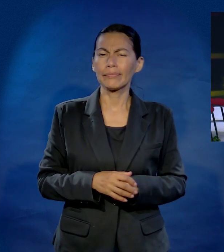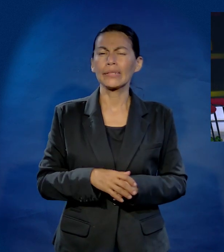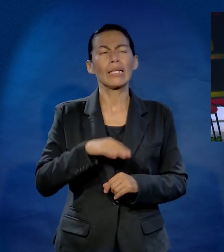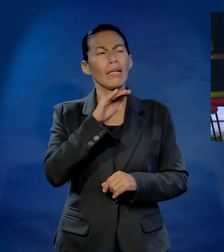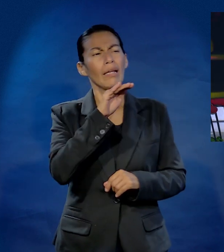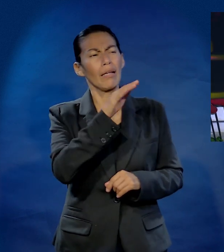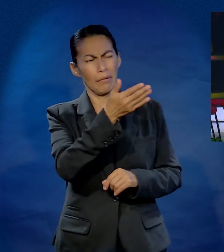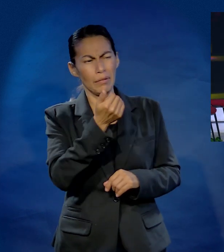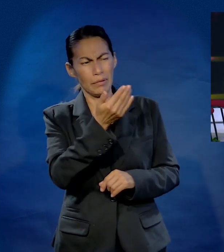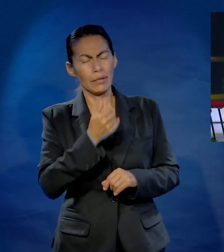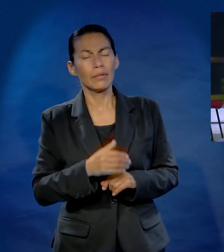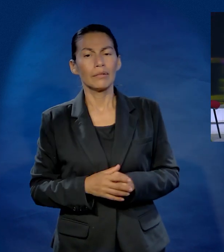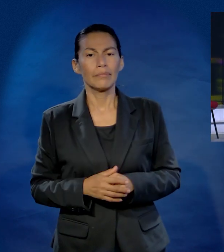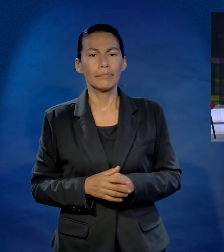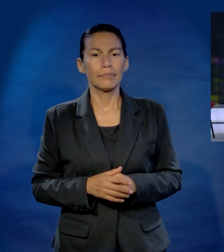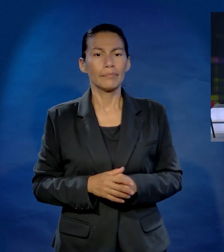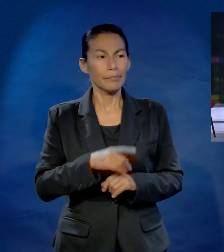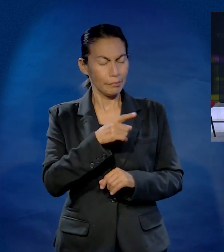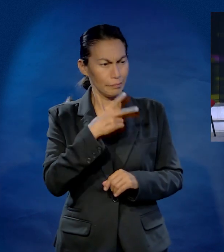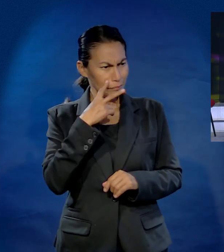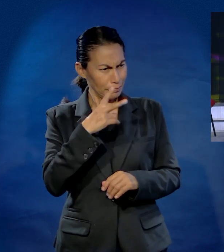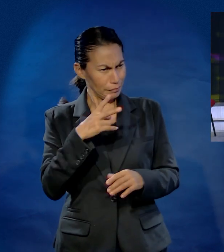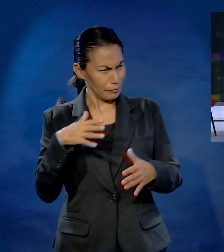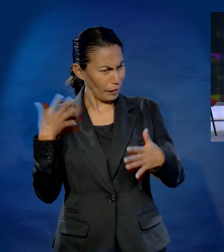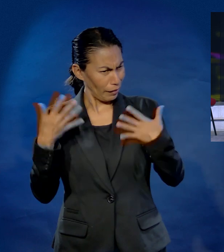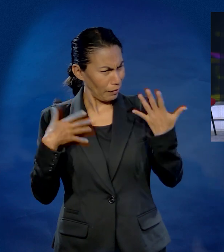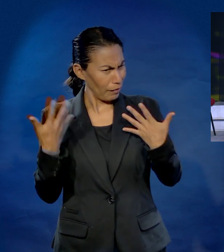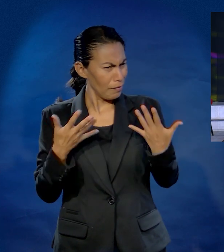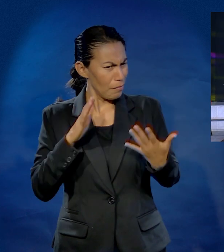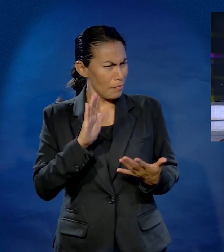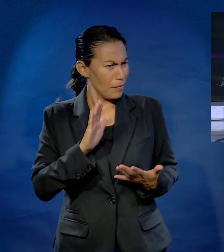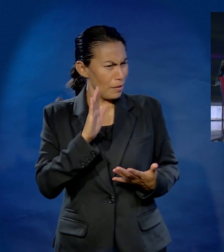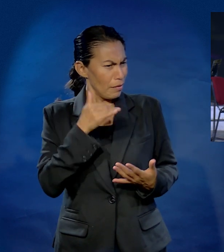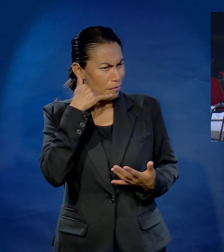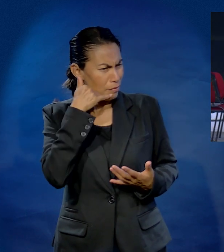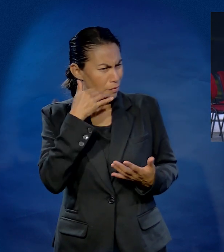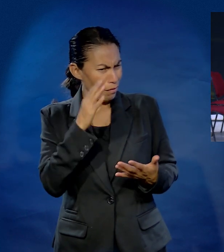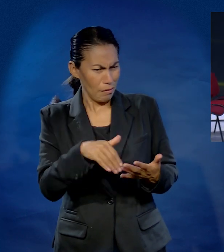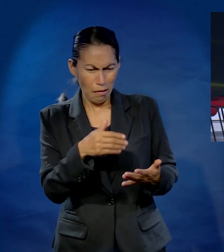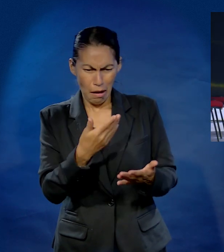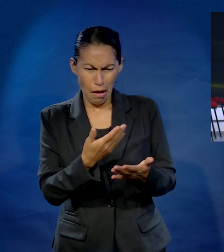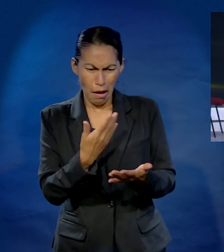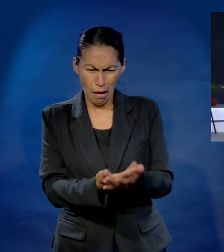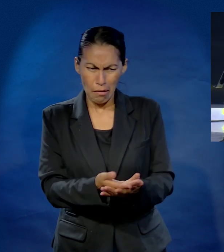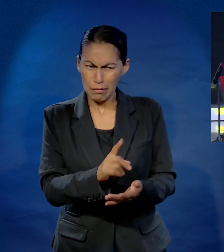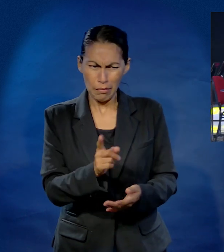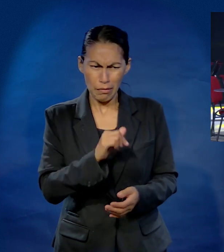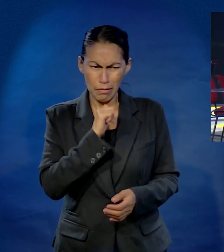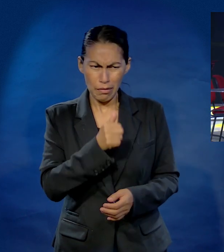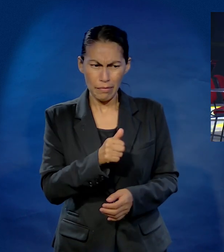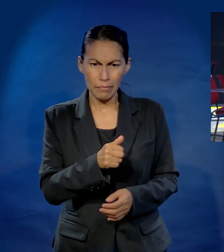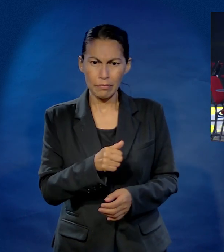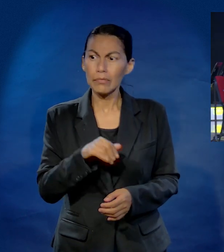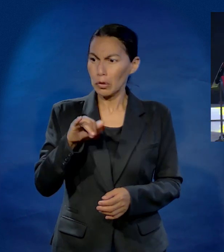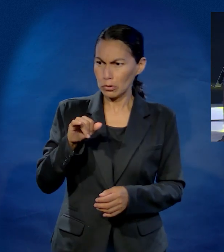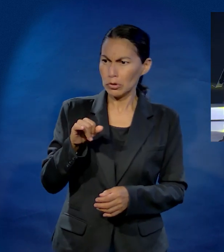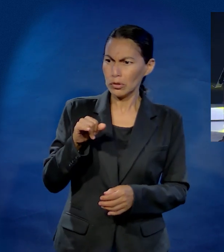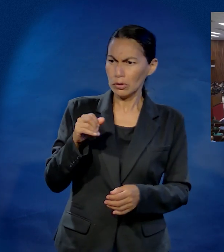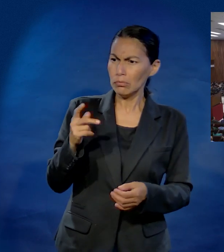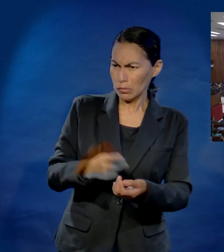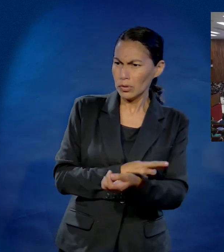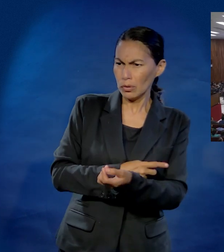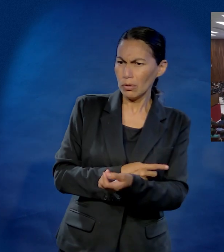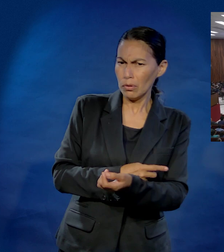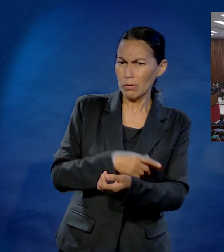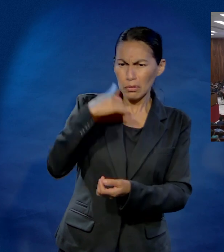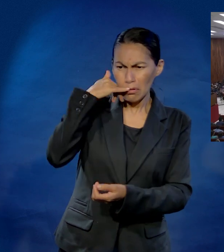de información. Y entonces le digo, oye muchacho, ven, a ver, ven. ¿Qué pasó, pastor? Te veo tan contento que parece que no pasó